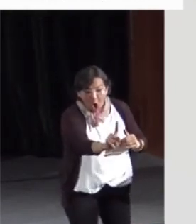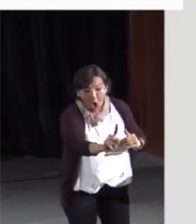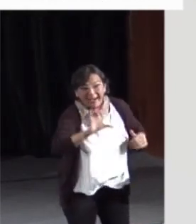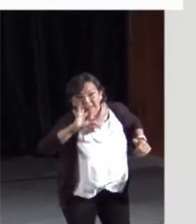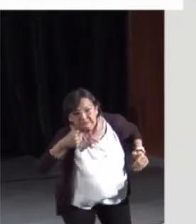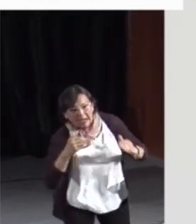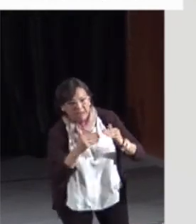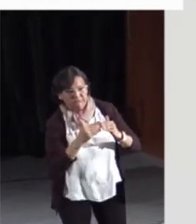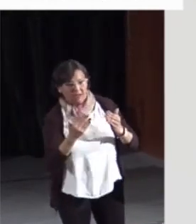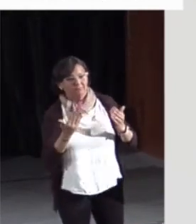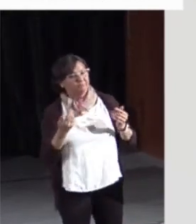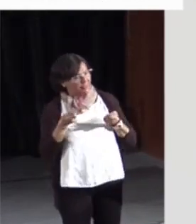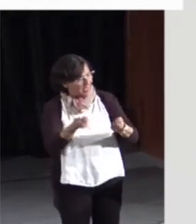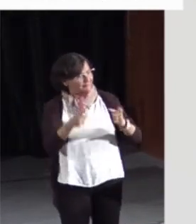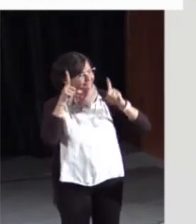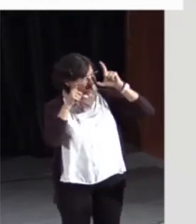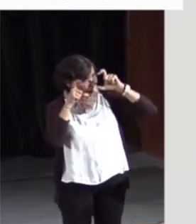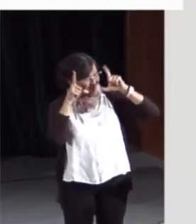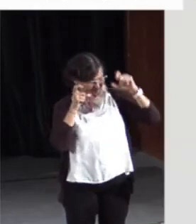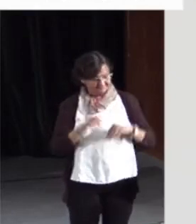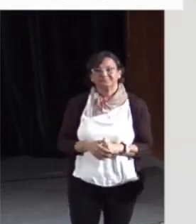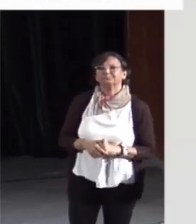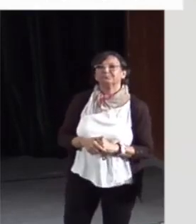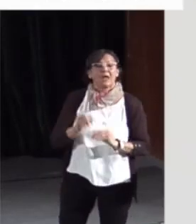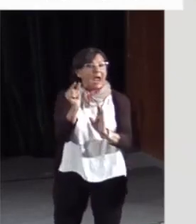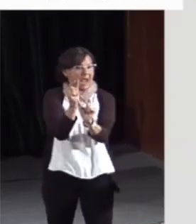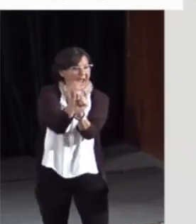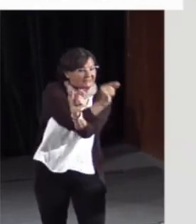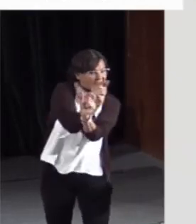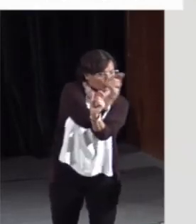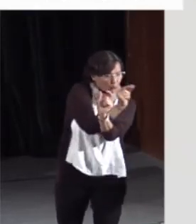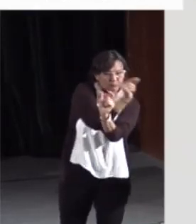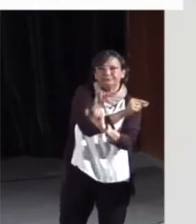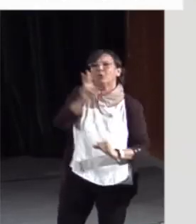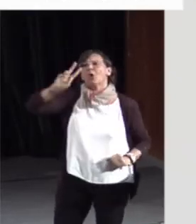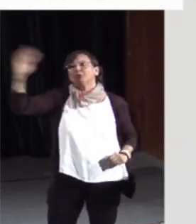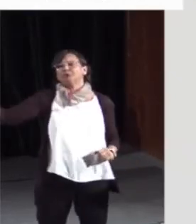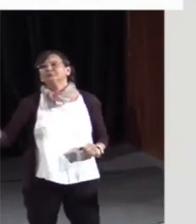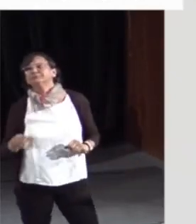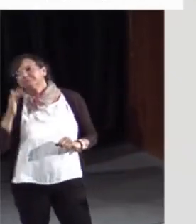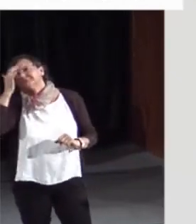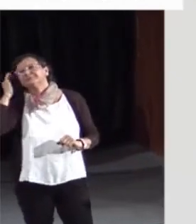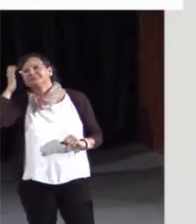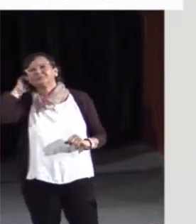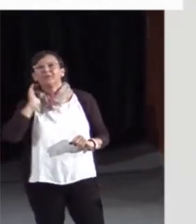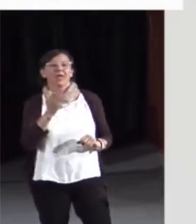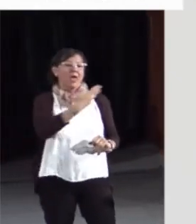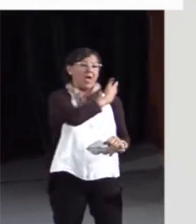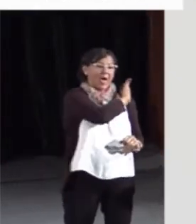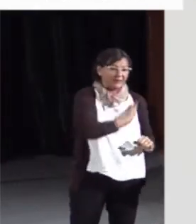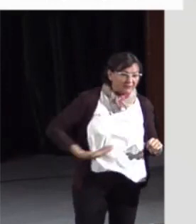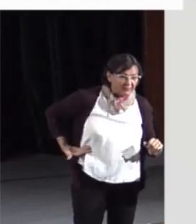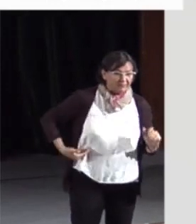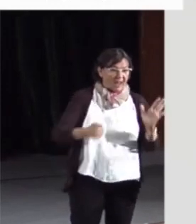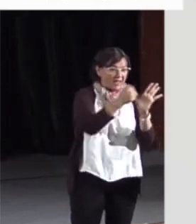hecho, si yo estoy haciendo una expresión u otra y me están interpretando, las intérpretes pueden deducir a qué estoy haciendo referencia a través